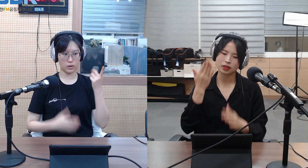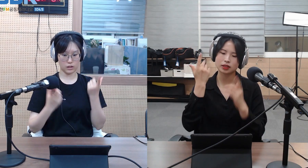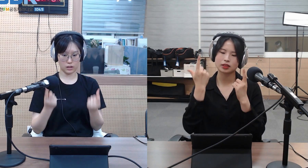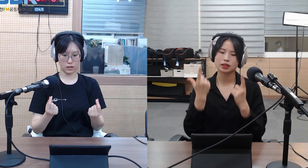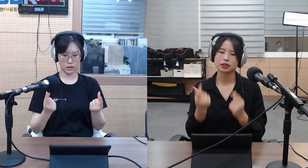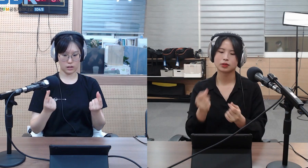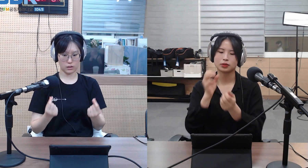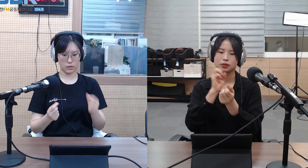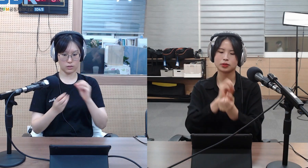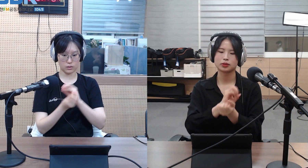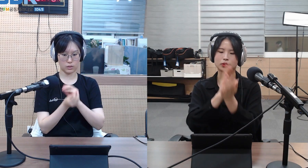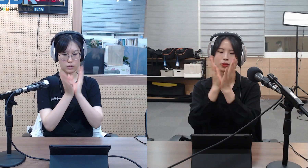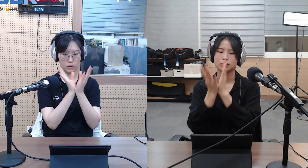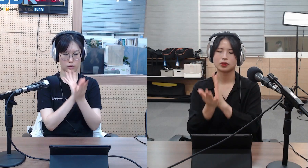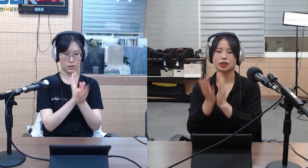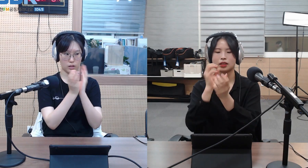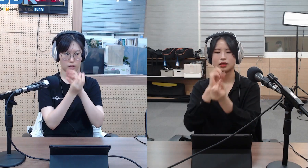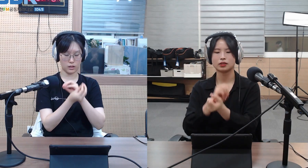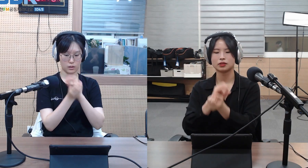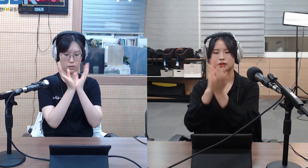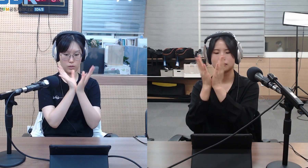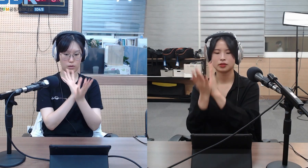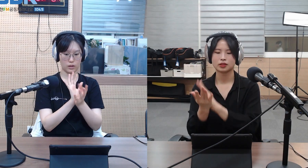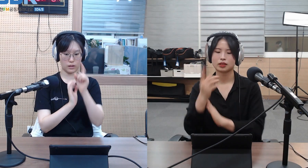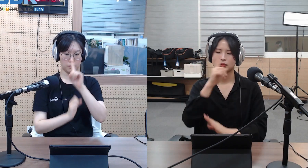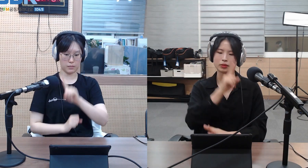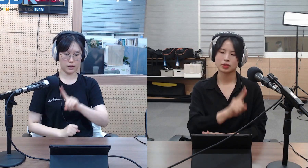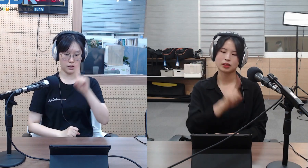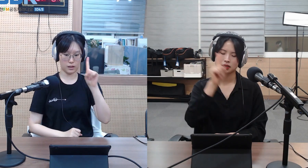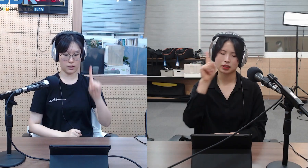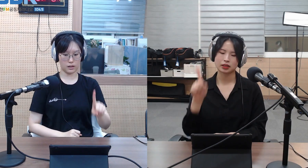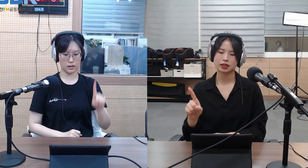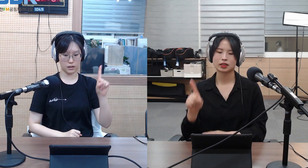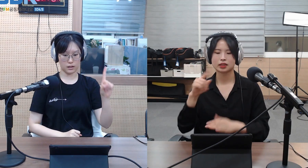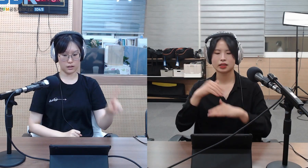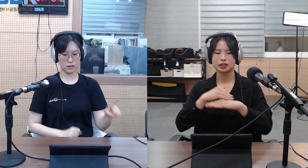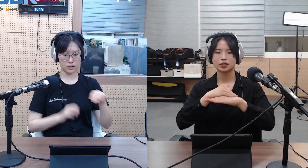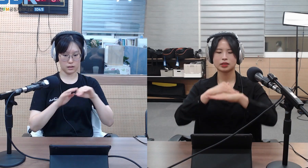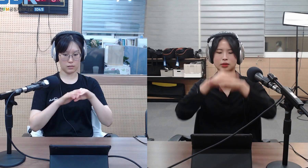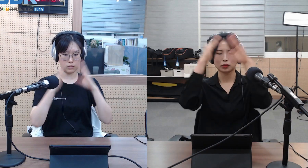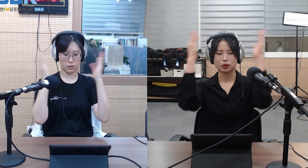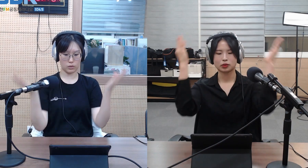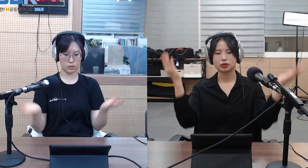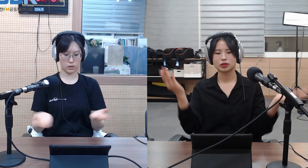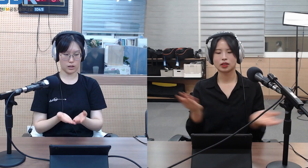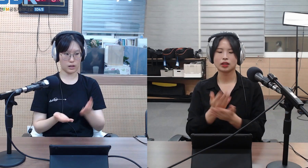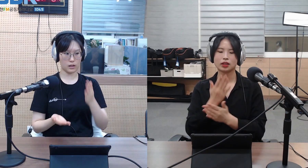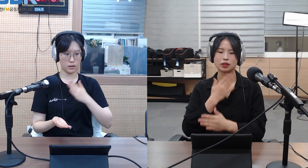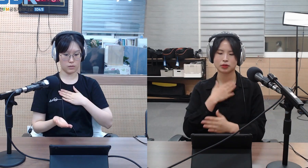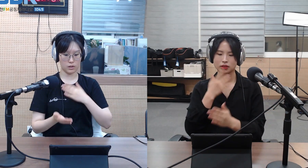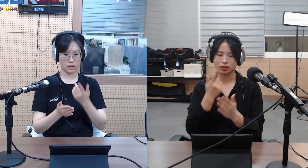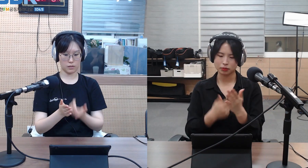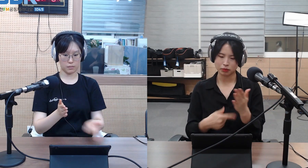듯 꽃송이의 꽃잎 하나하나까지 모두 날 위해